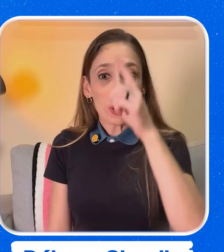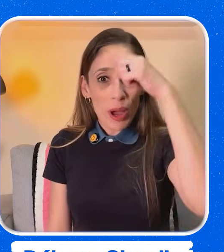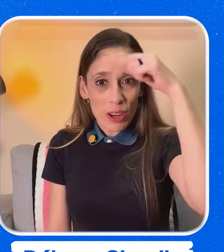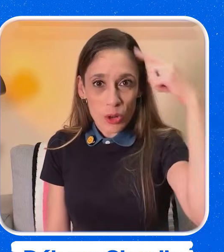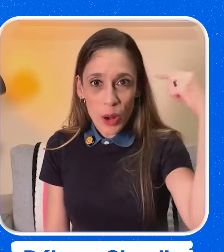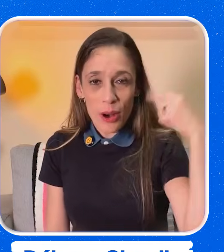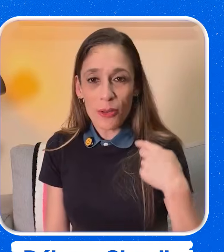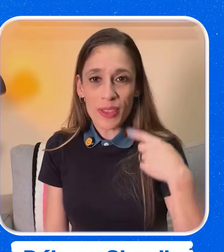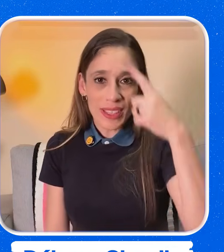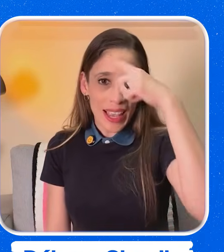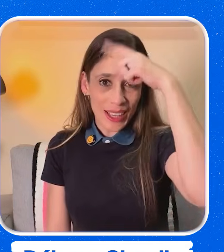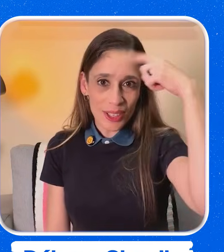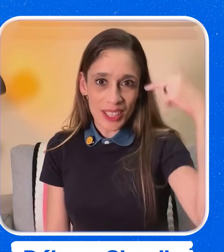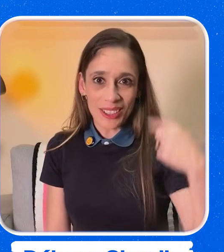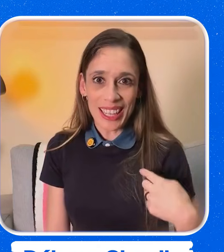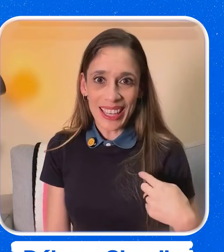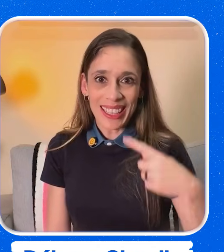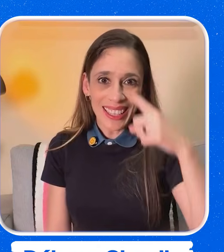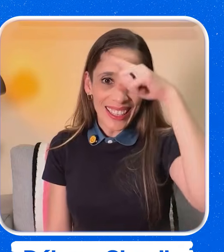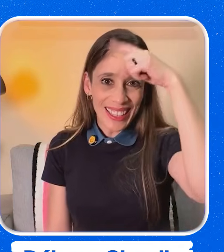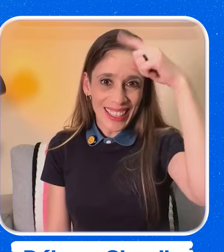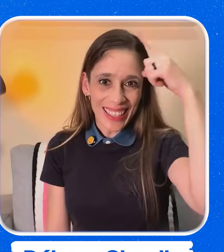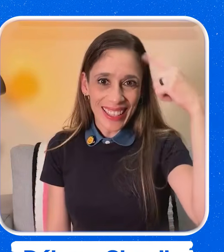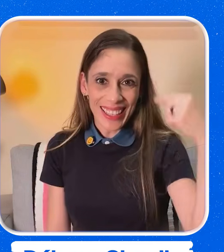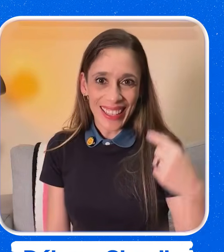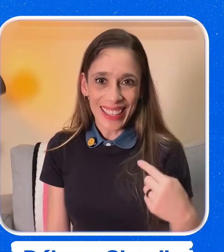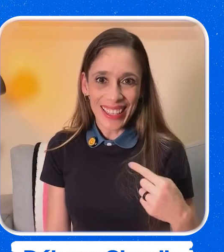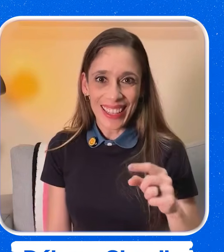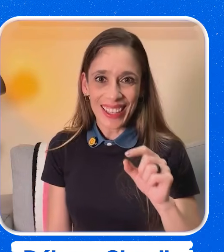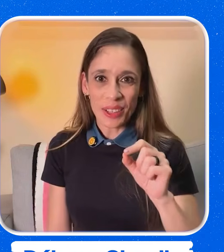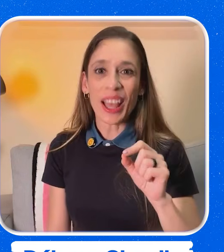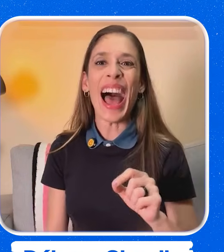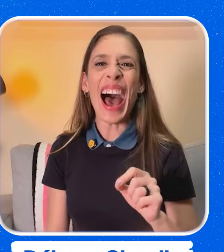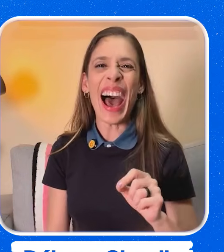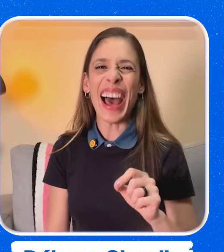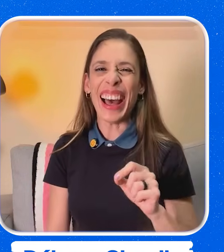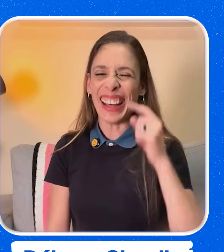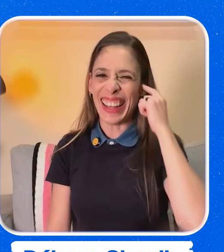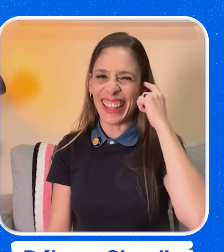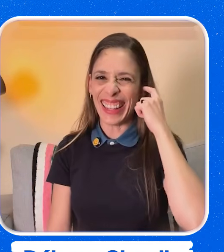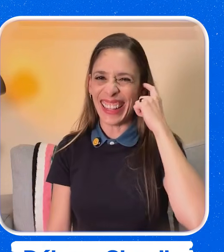e que Tudo bom que o começou João fiz certo o sinal por dele. causa de Débora.